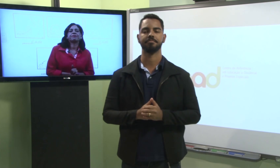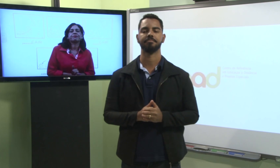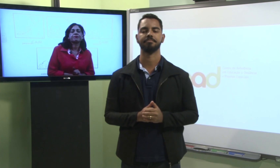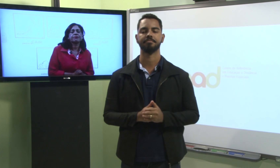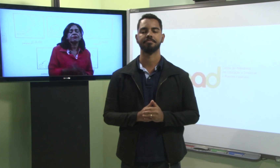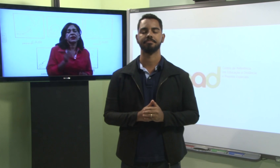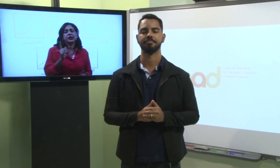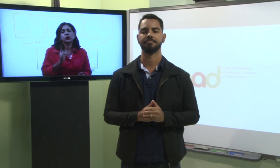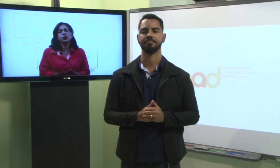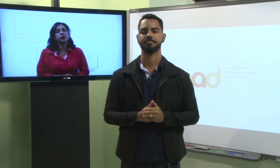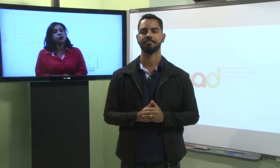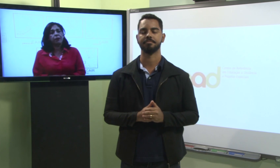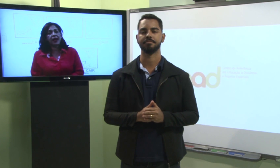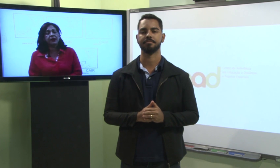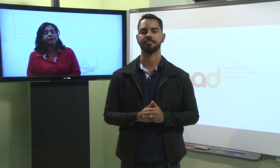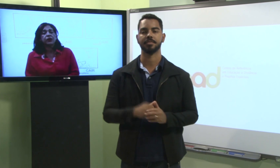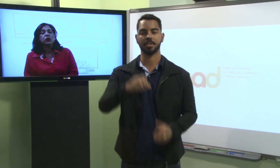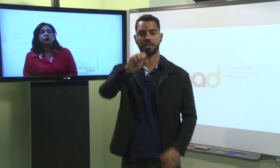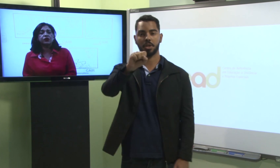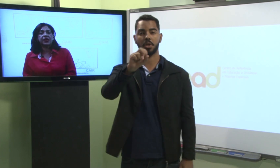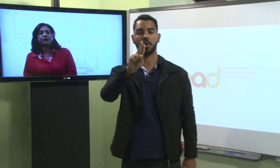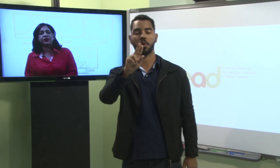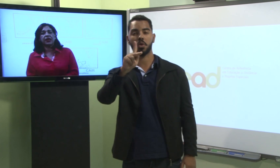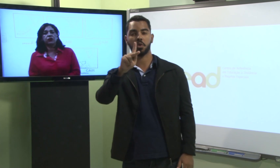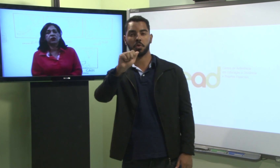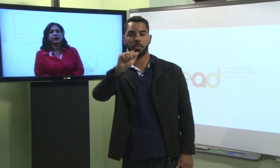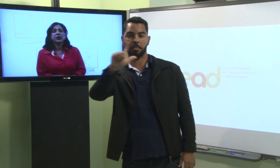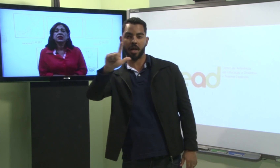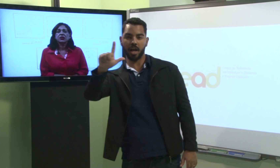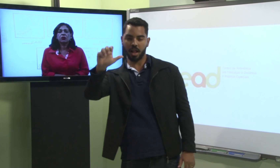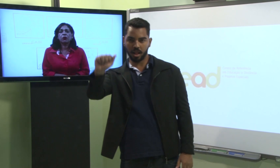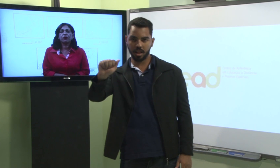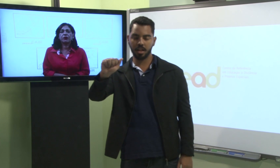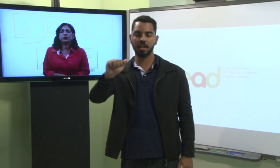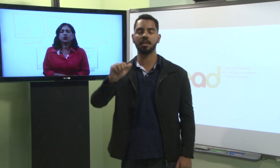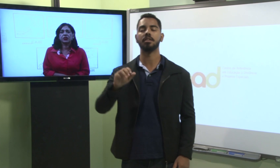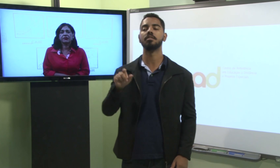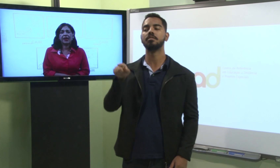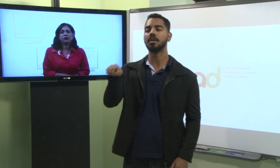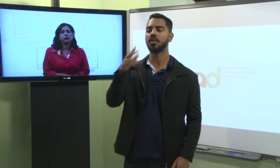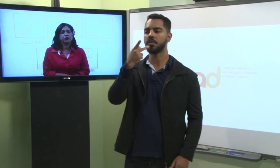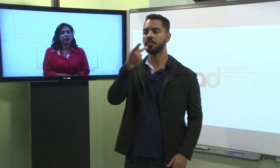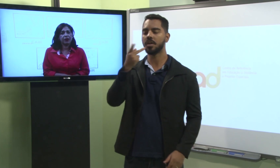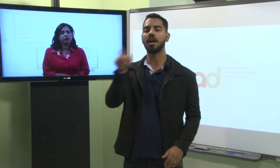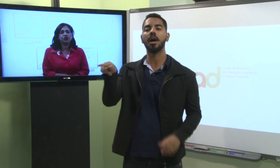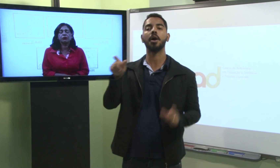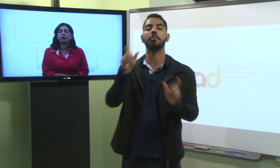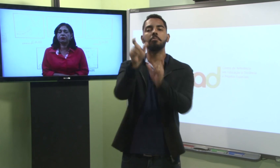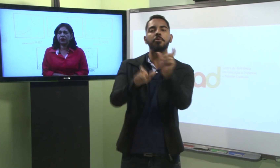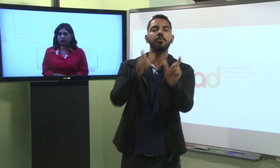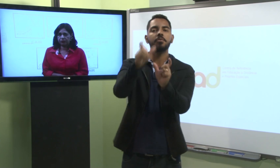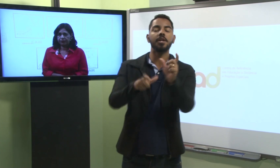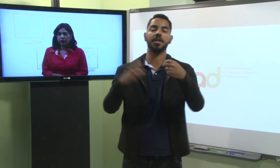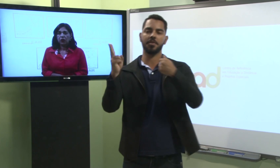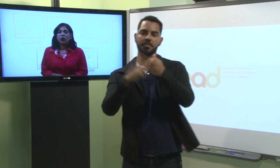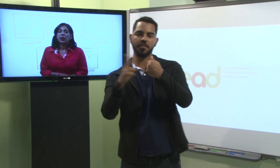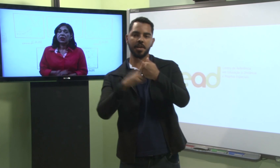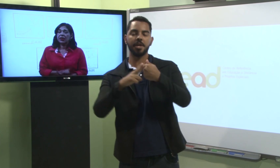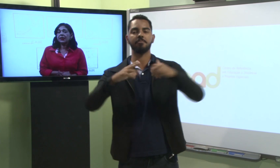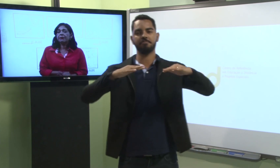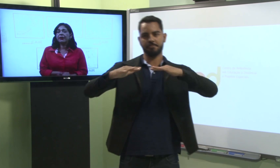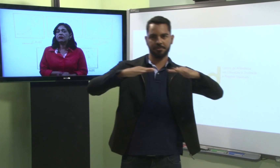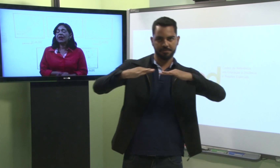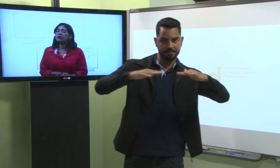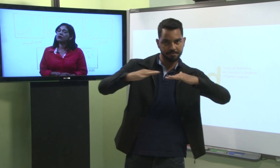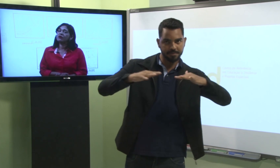lá. Segundo Supala, os classificadores são morfemas utilizados nos verbos de movimento